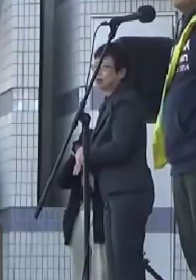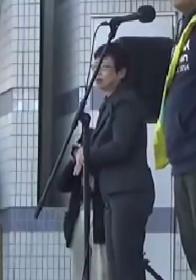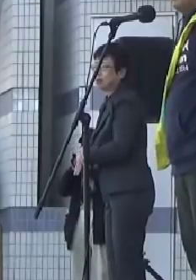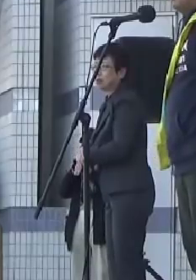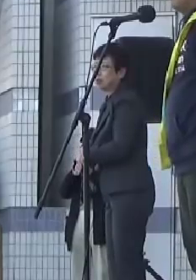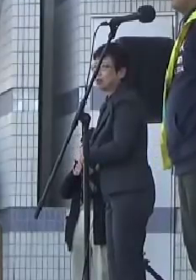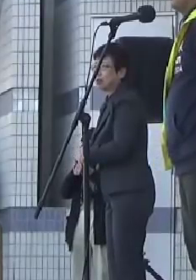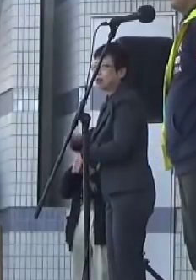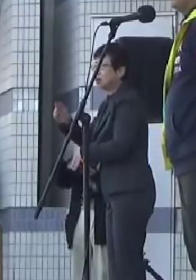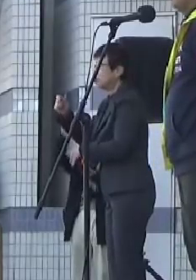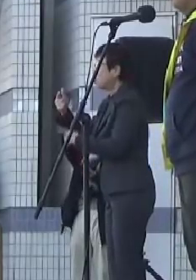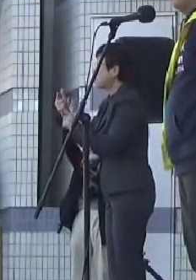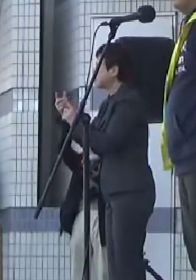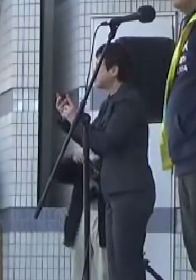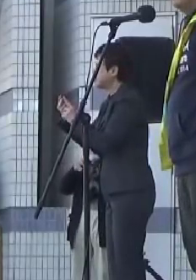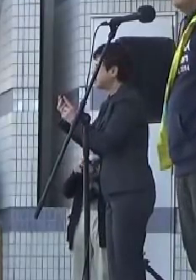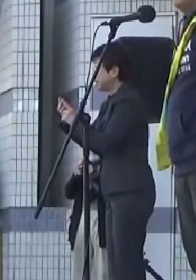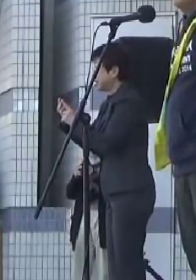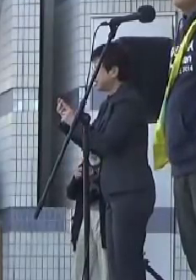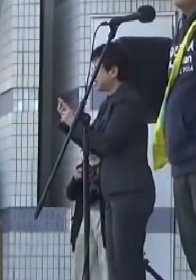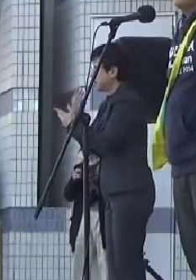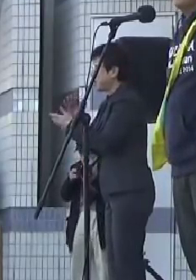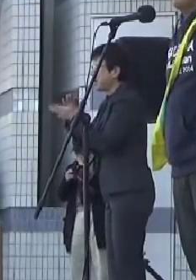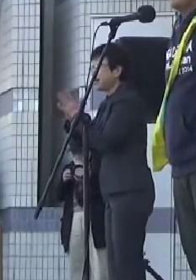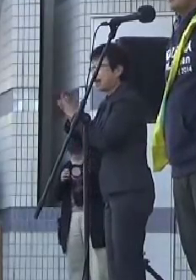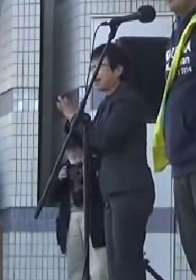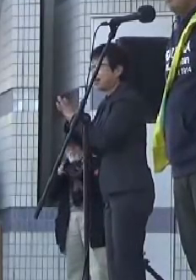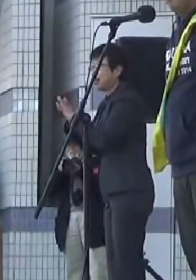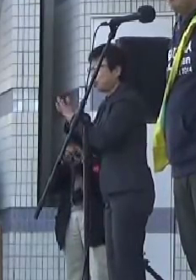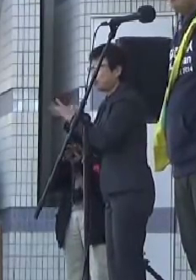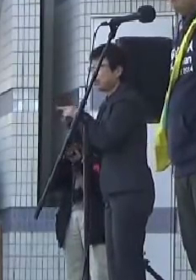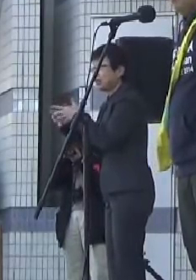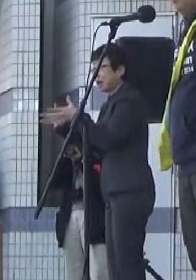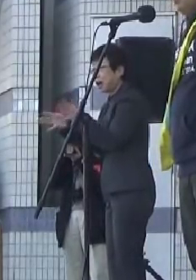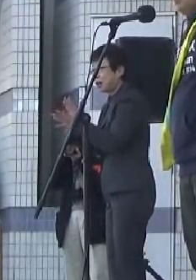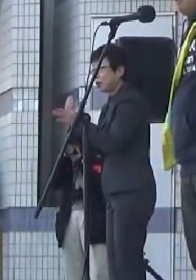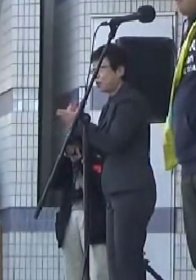16日、茨城県の、自治体要請をしてきました。